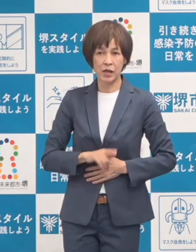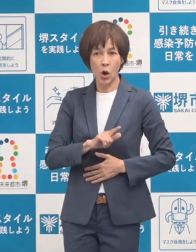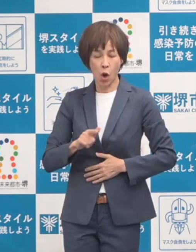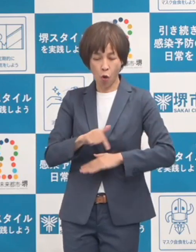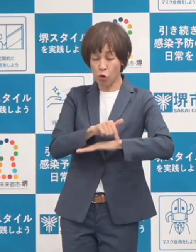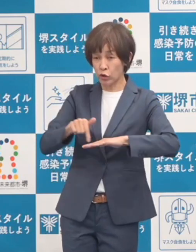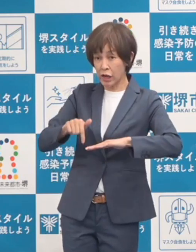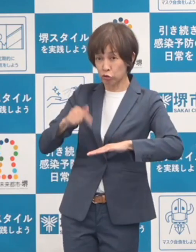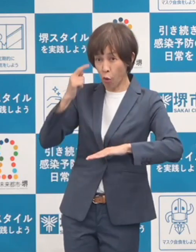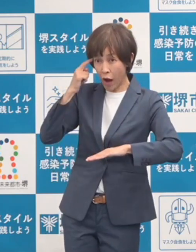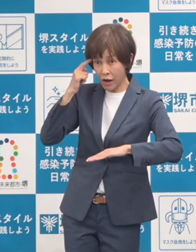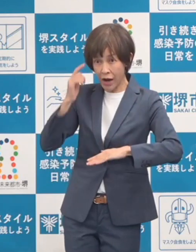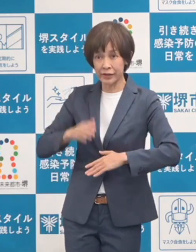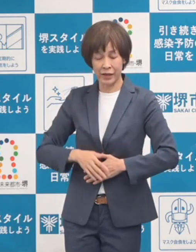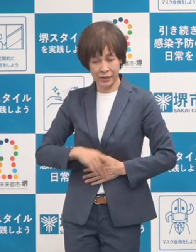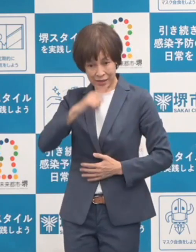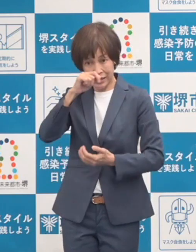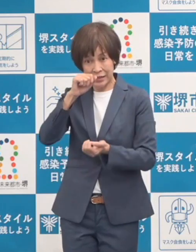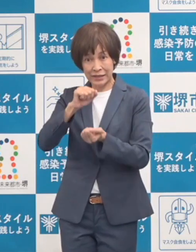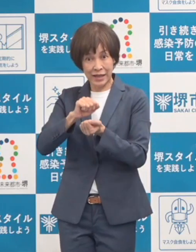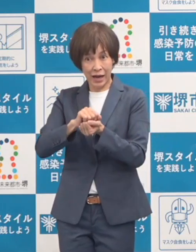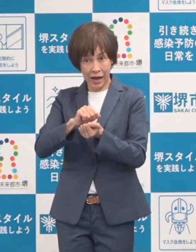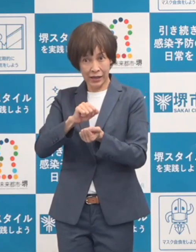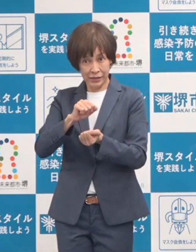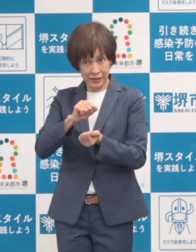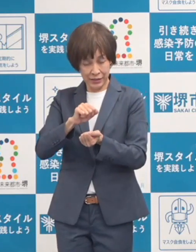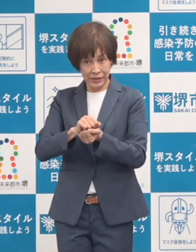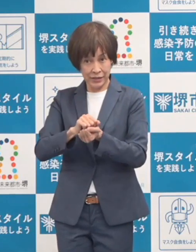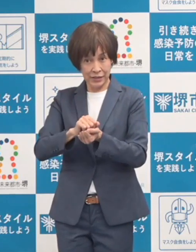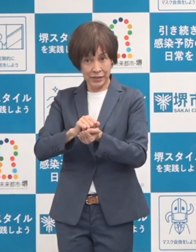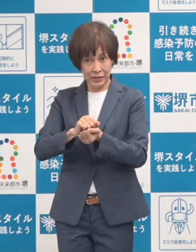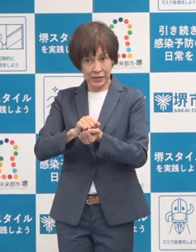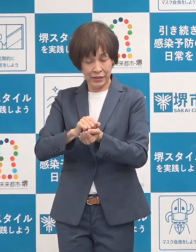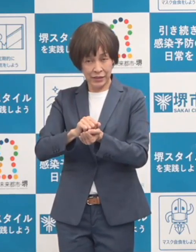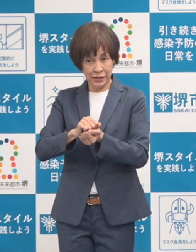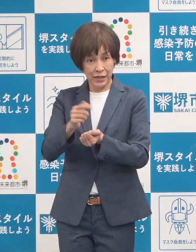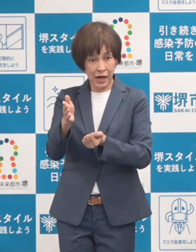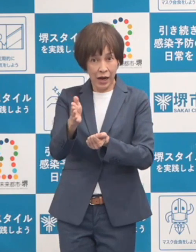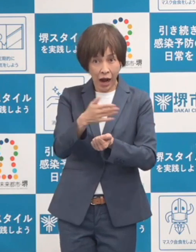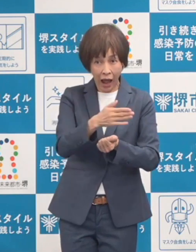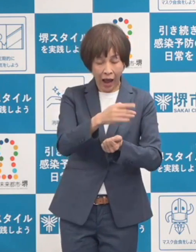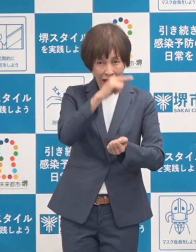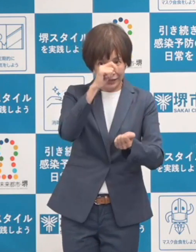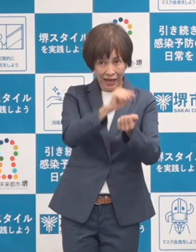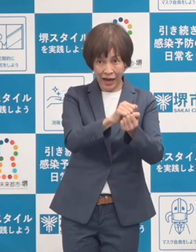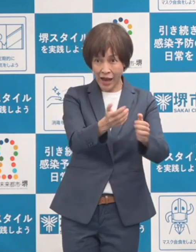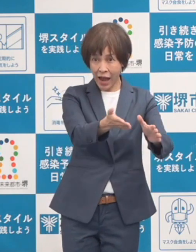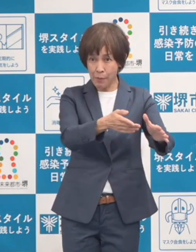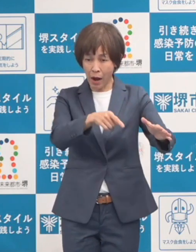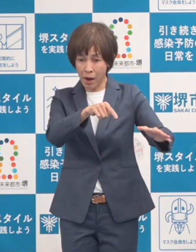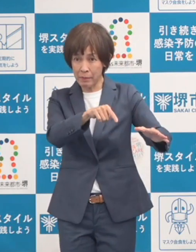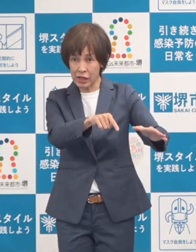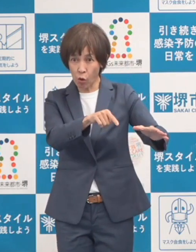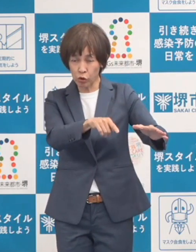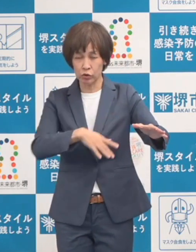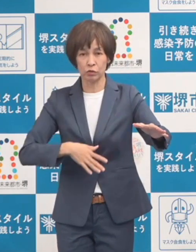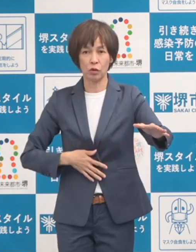が、堺駅から堺浜まで引こうとなると、かなりこれが例えば